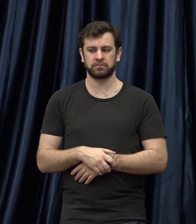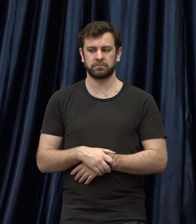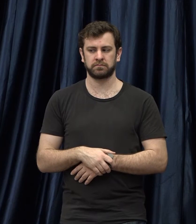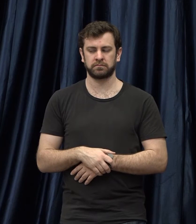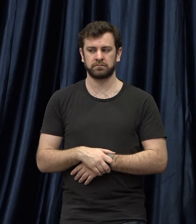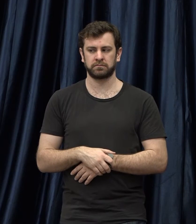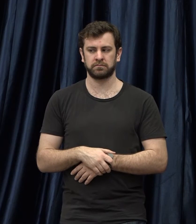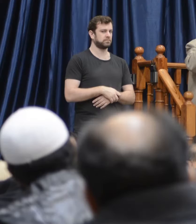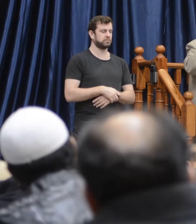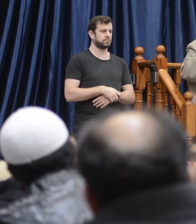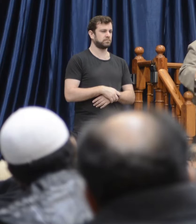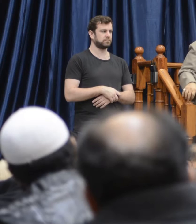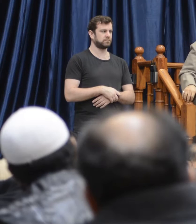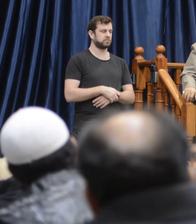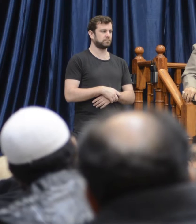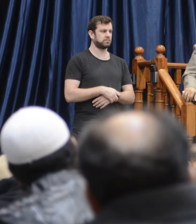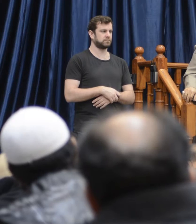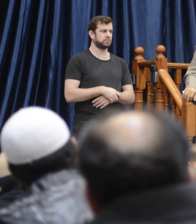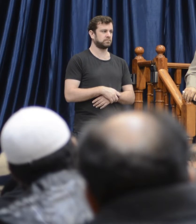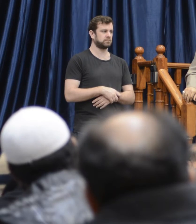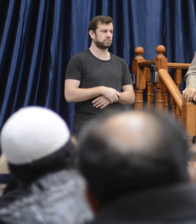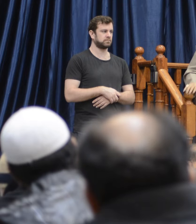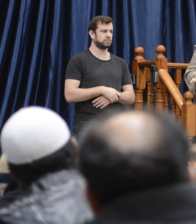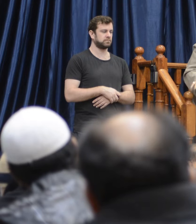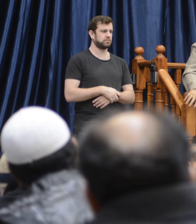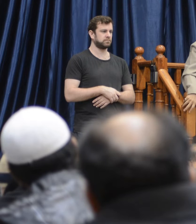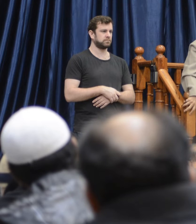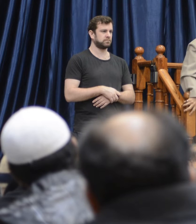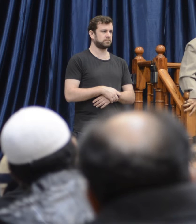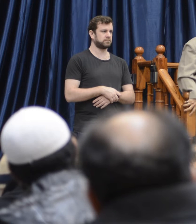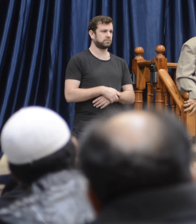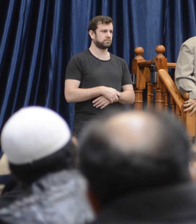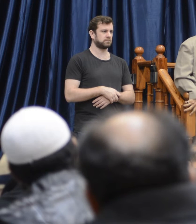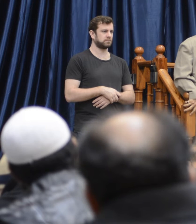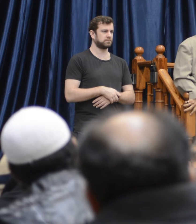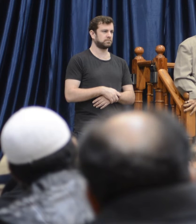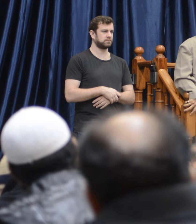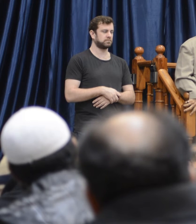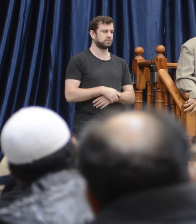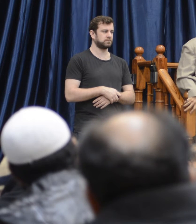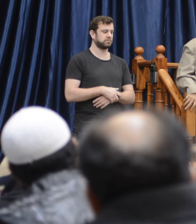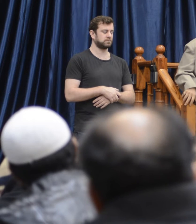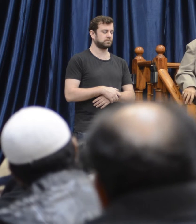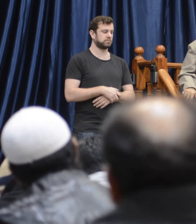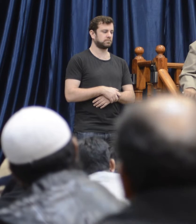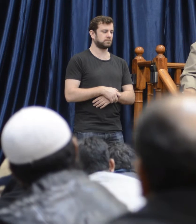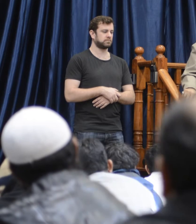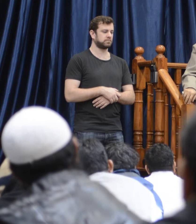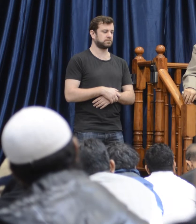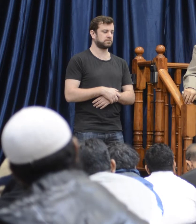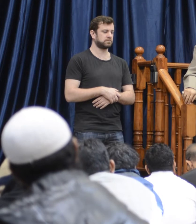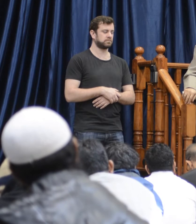تَدَّعُونَ نُزُلًا مِّنْ غَفُورٍ رَحِيمٍ وَمَنْ أَحْسَنُ قَوْلًا مِّمَّنْ دَعَا إِلَى اللَّهِ